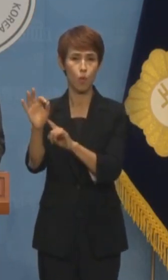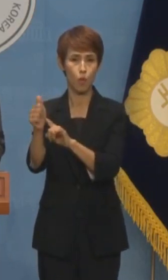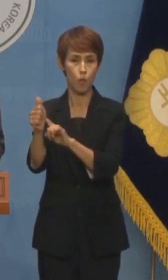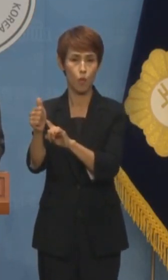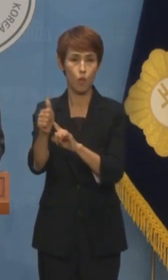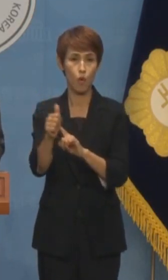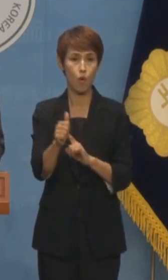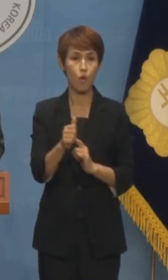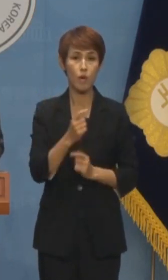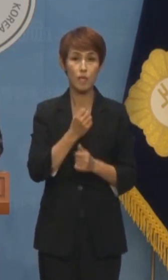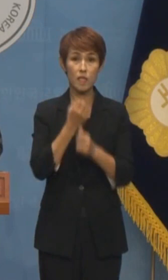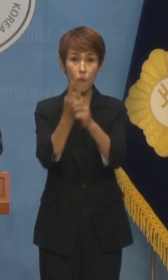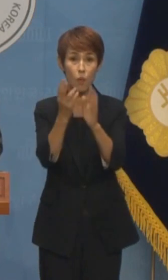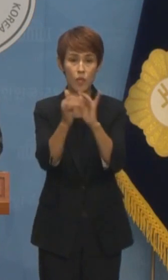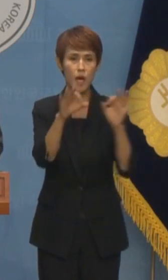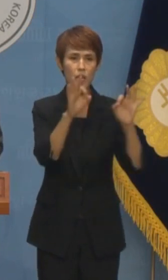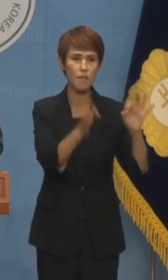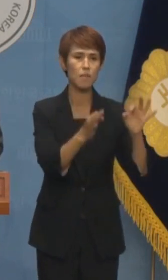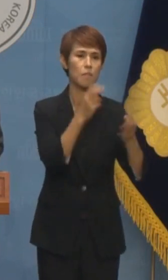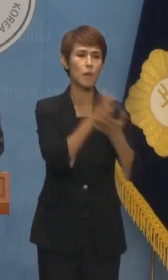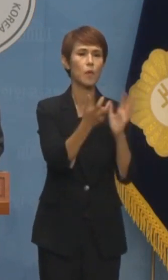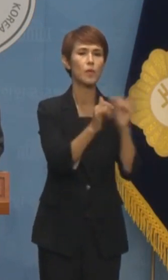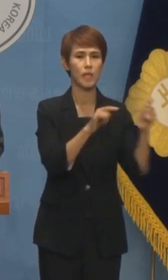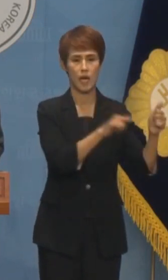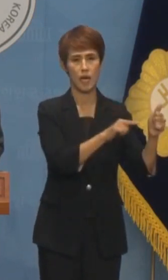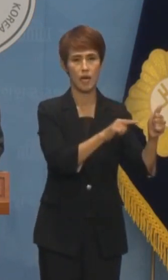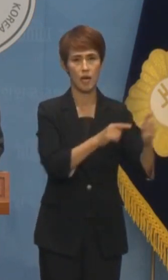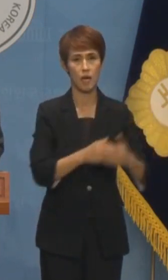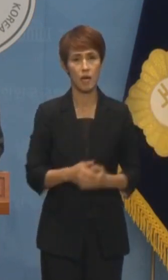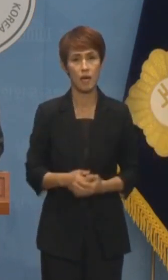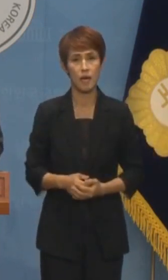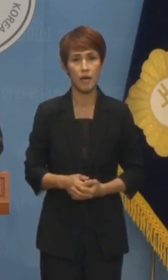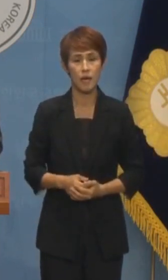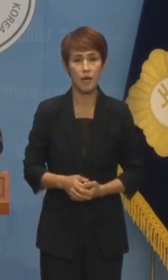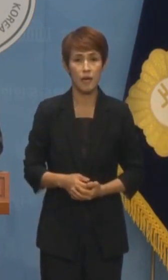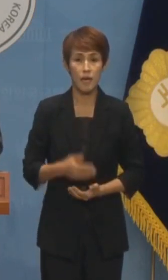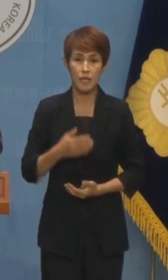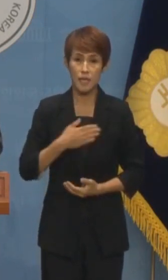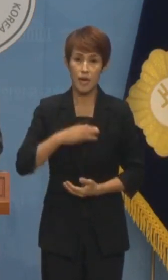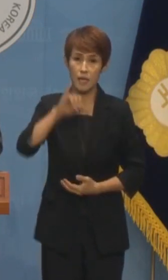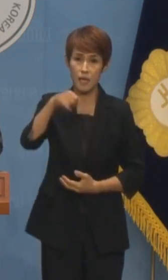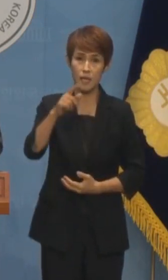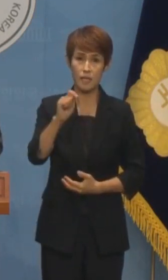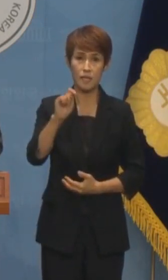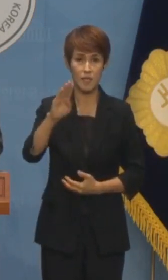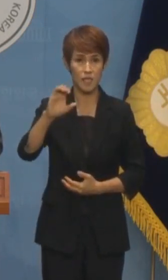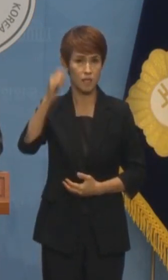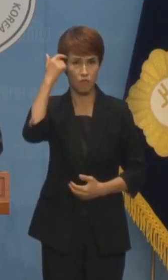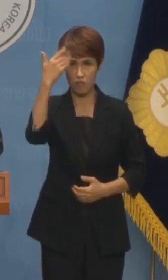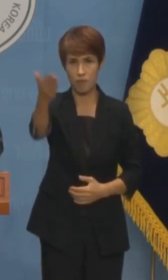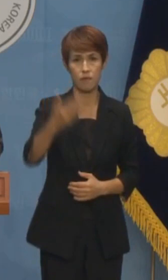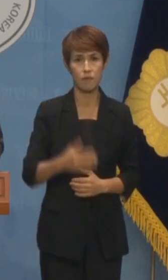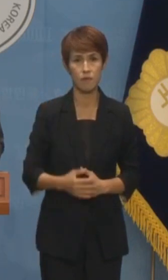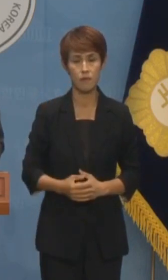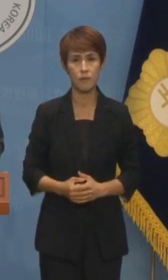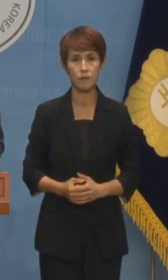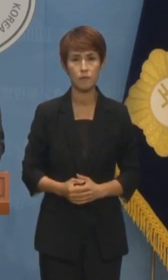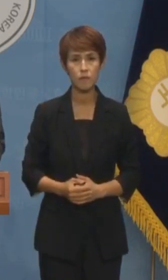김규현 변호사로 추정됩니다. 차라리 제가 JTBC에 묻겠습니다.